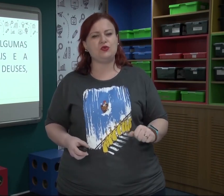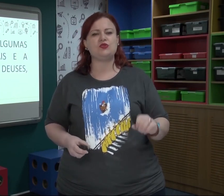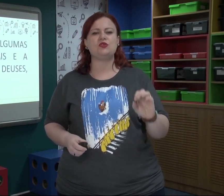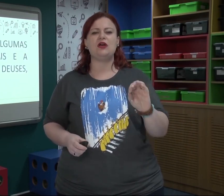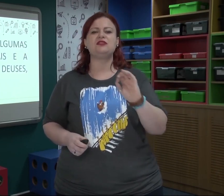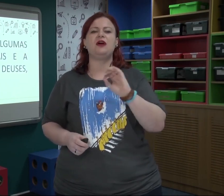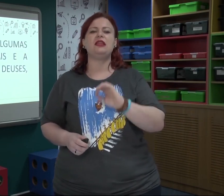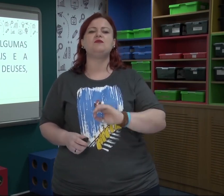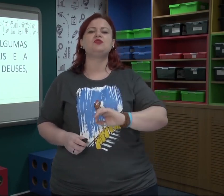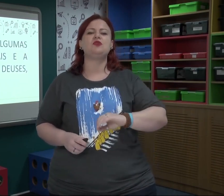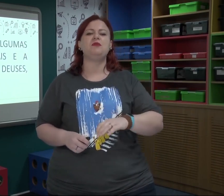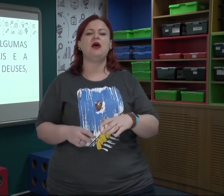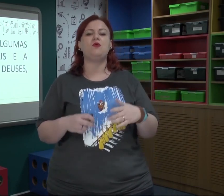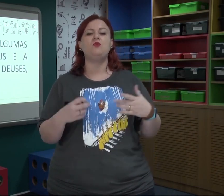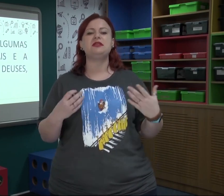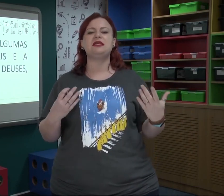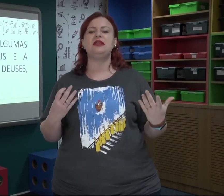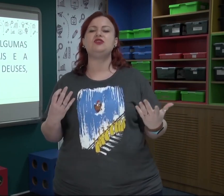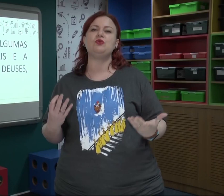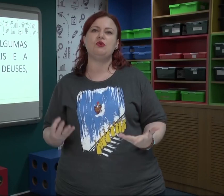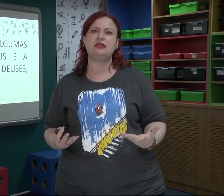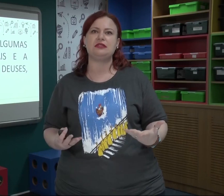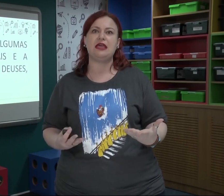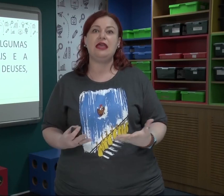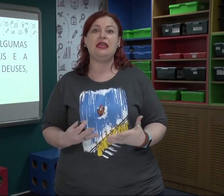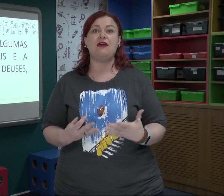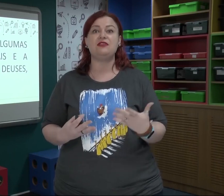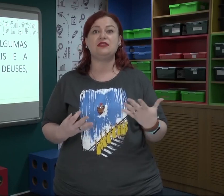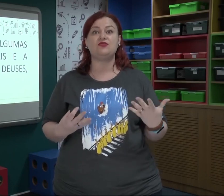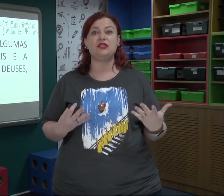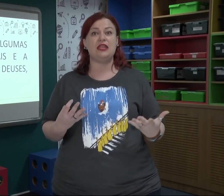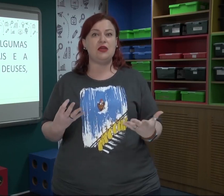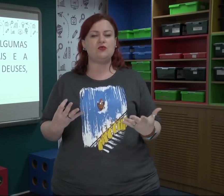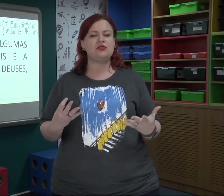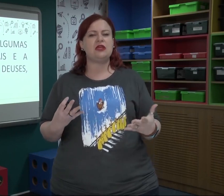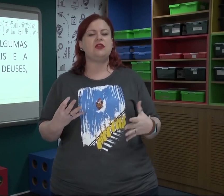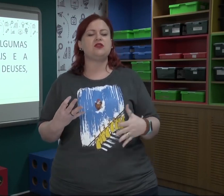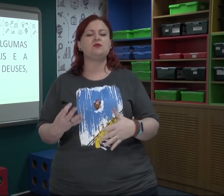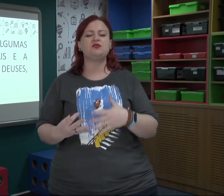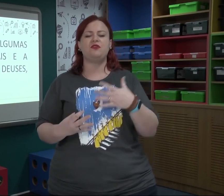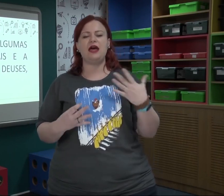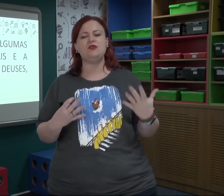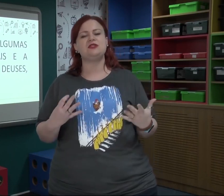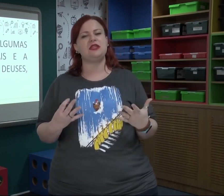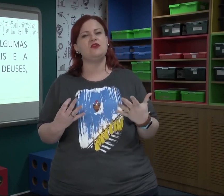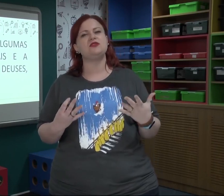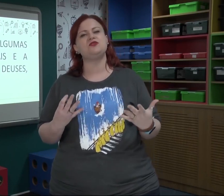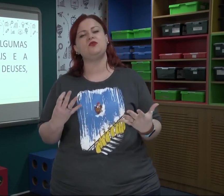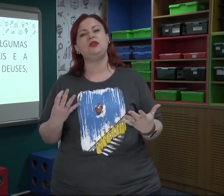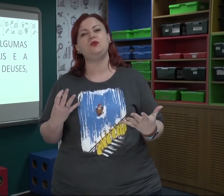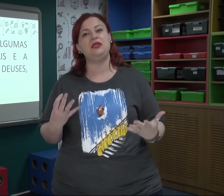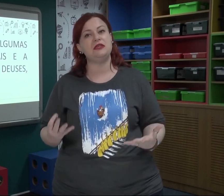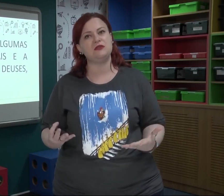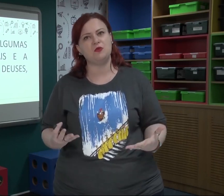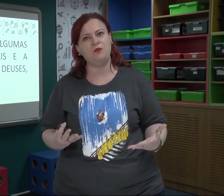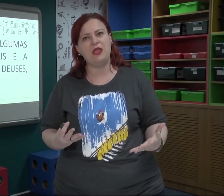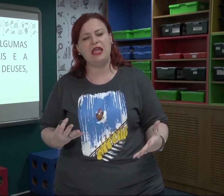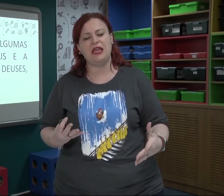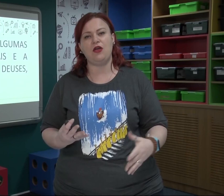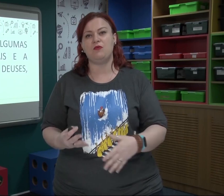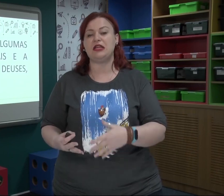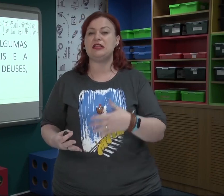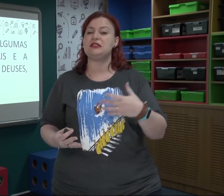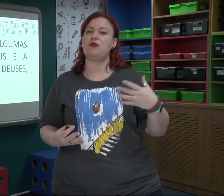nesses estudos, nós falamos sobre algumas religiões e a visão de Deus. Nós vimos vários deuses do